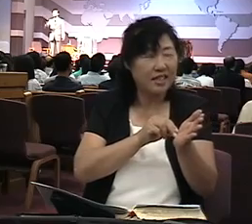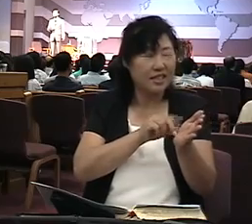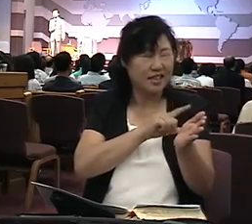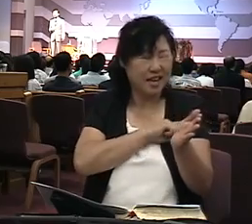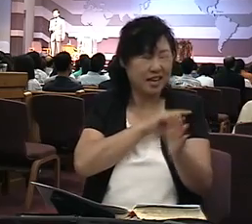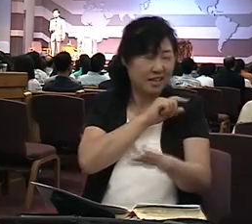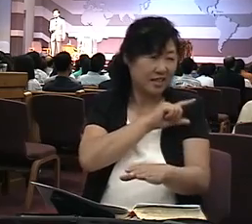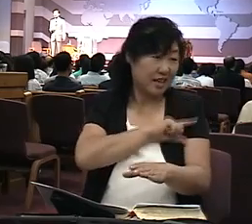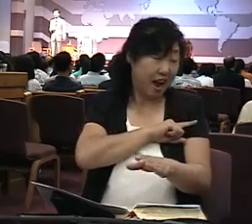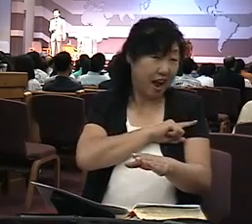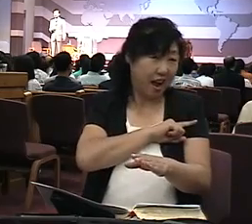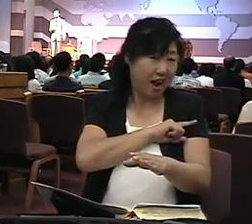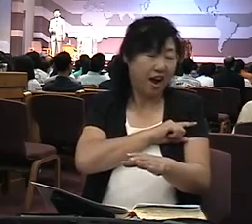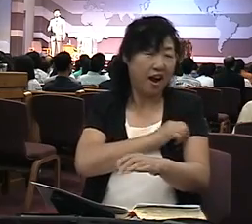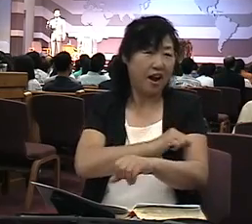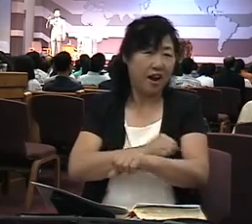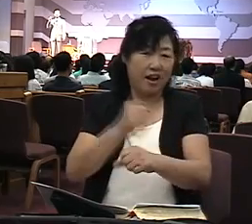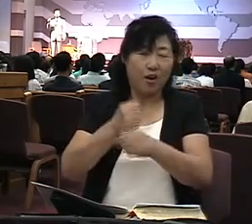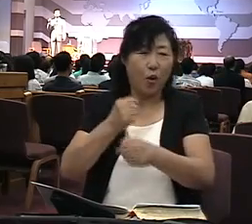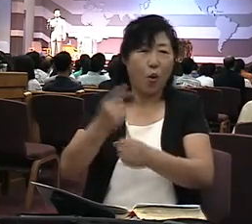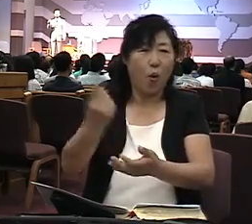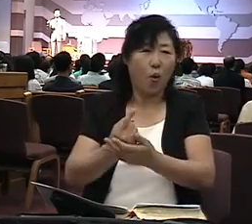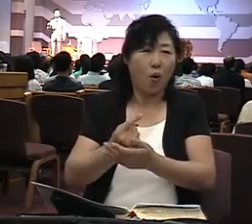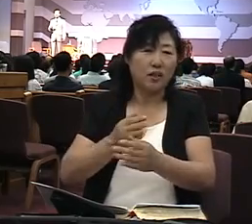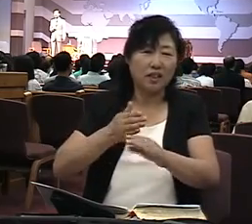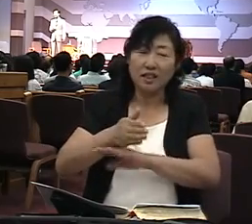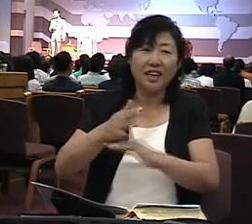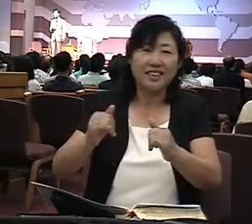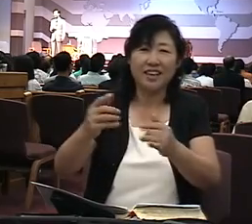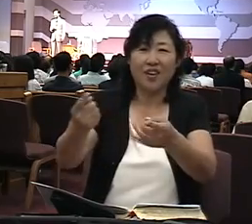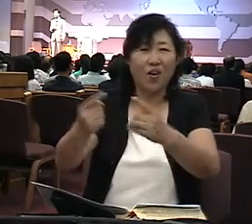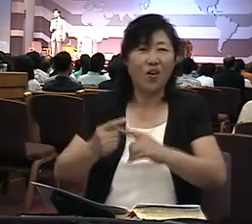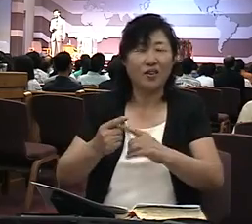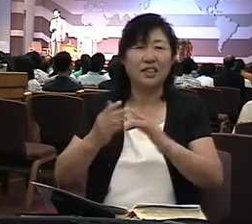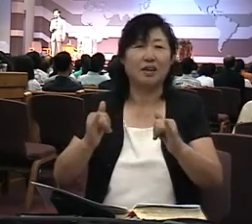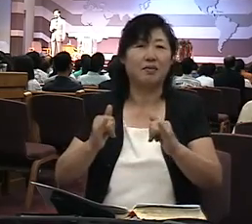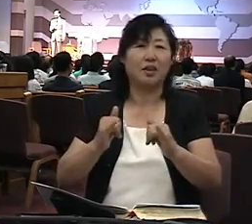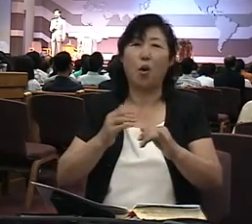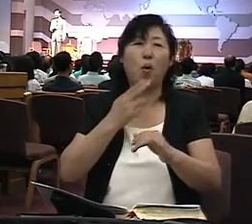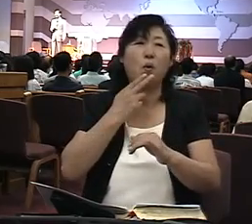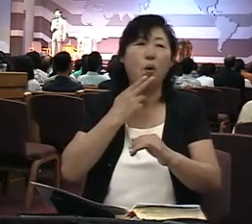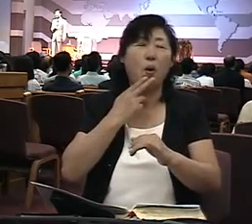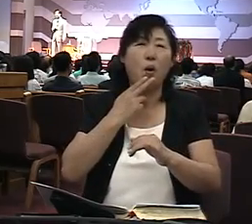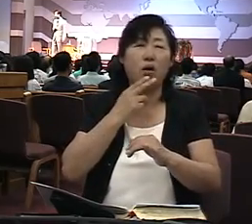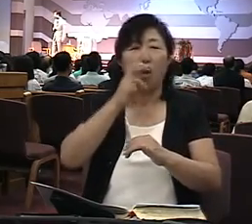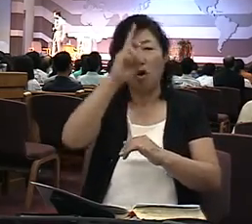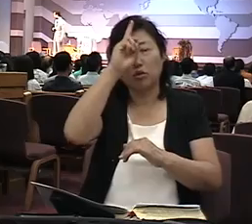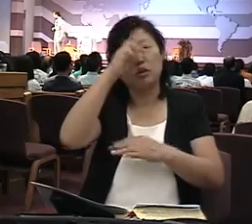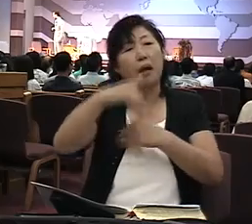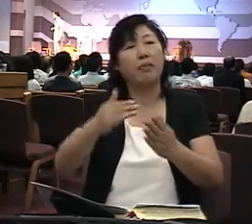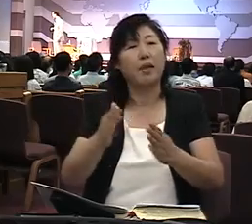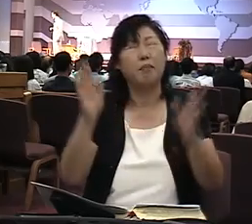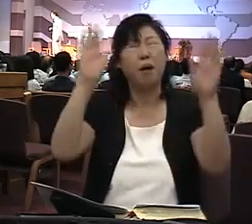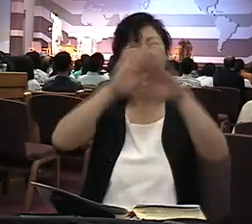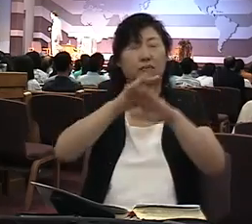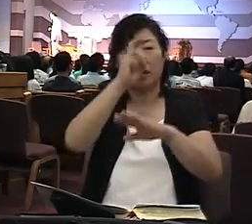자정반이고 지각생이 제일 없는 게 자정반이에요. 그러면서 야,